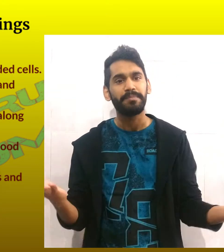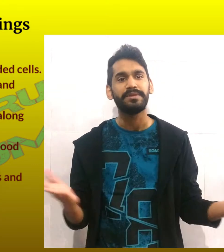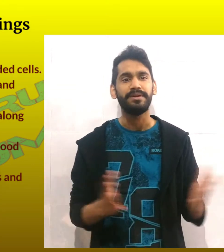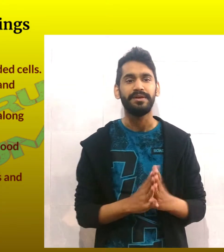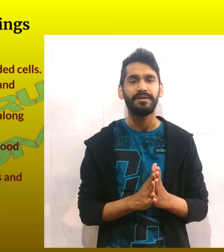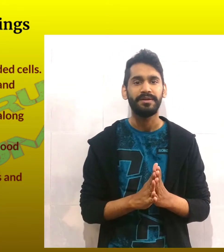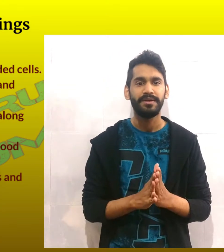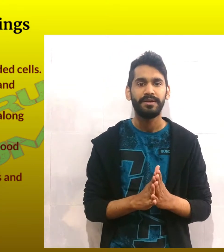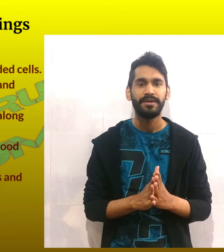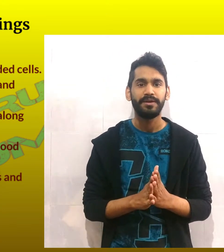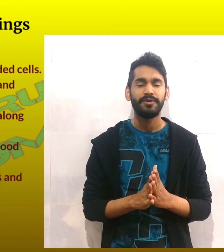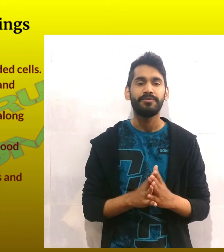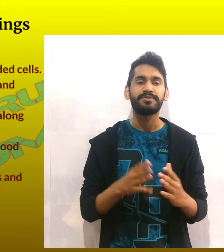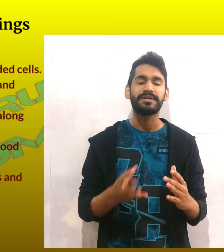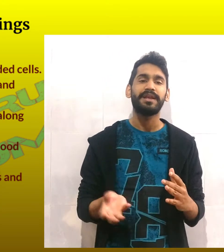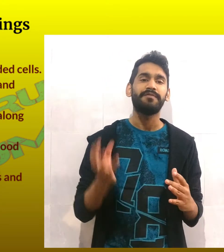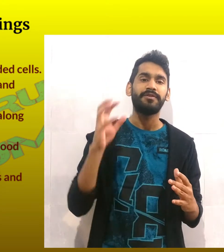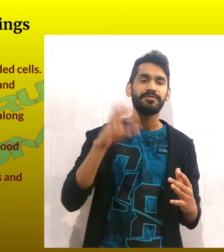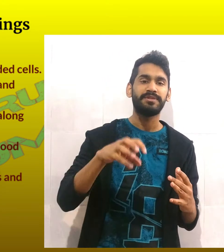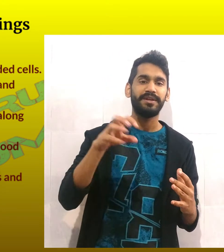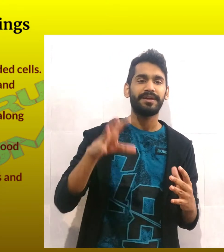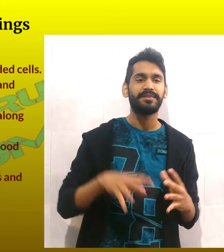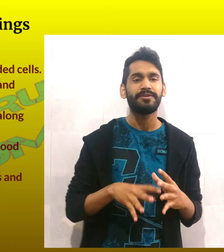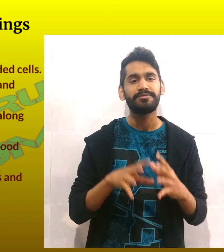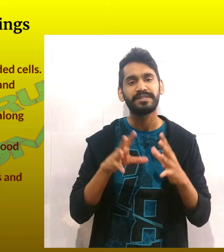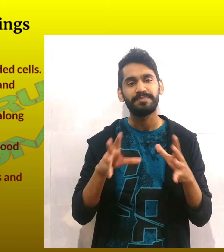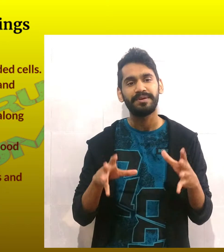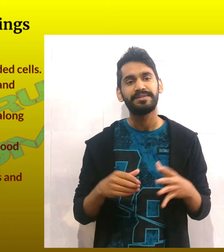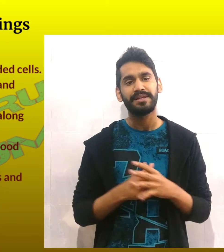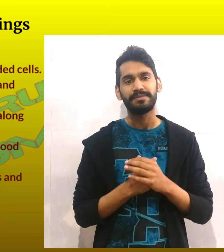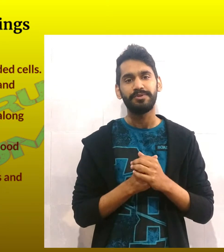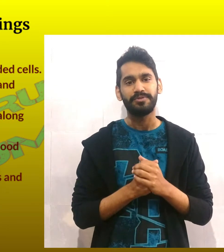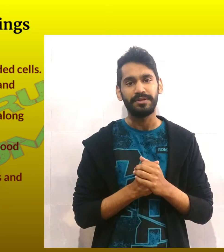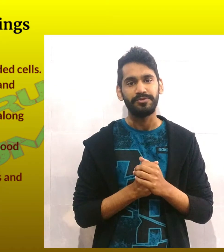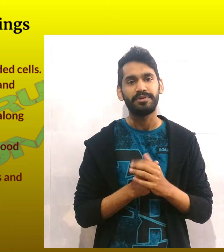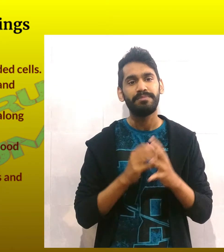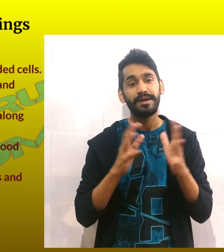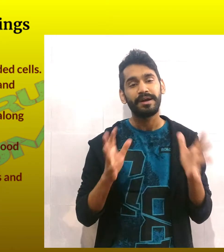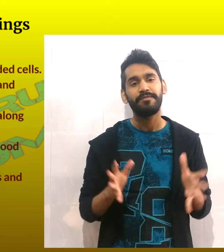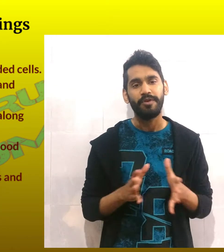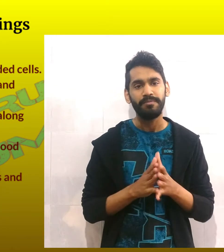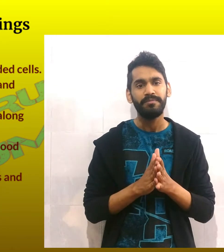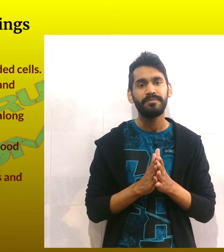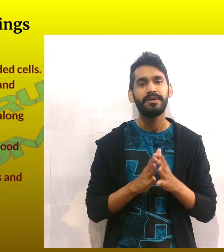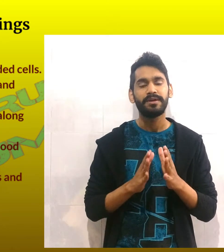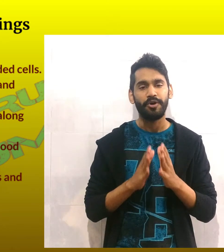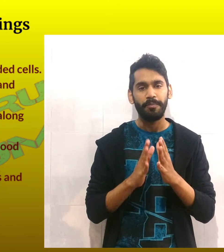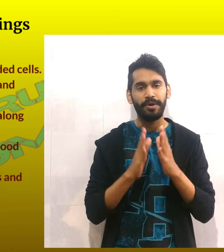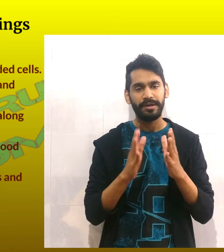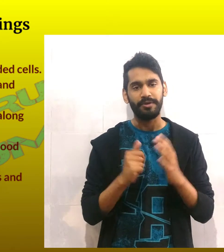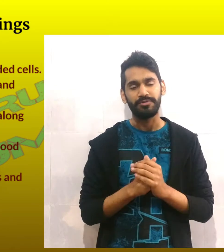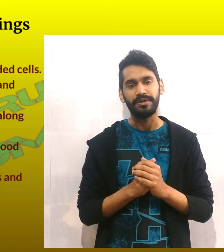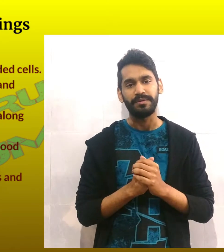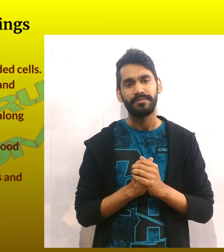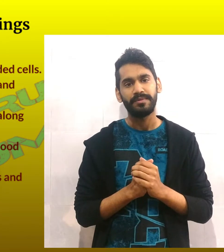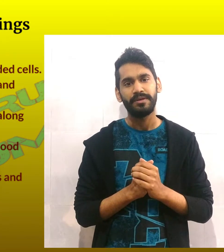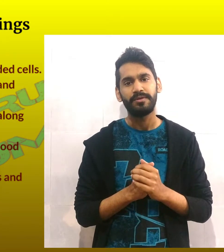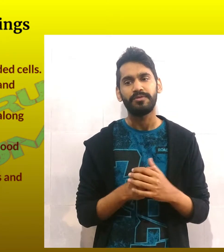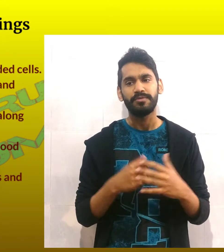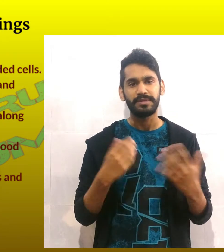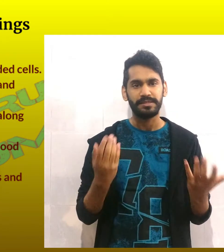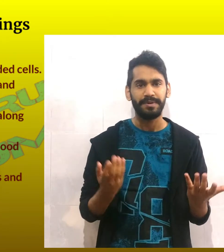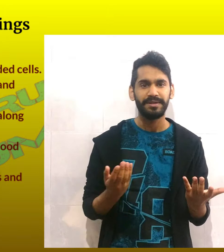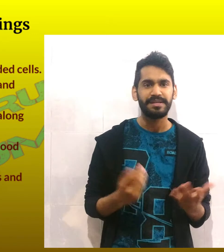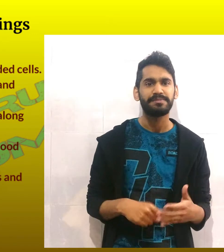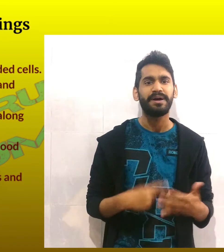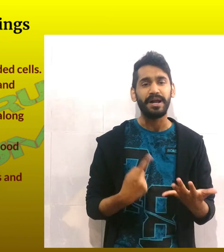अपने आप में दरिया है। उसके अलावा उस दरिया के अंदर कुछ सस्पेंडेड सेल्स भी होते हैं, जो कि ब्लड का फॉर्म कंपोनेंट होते हैं।